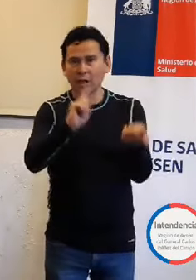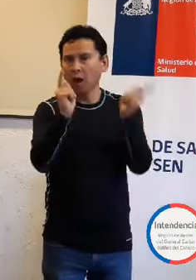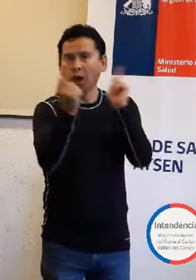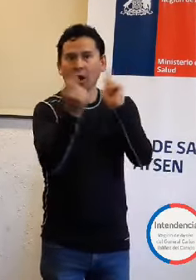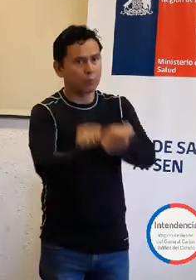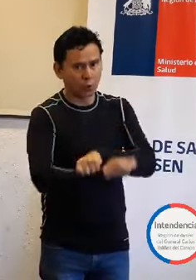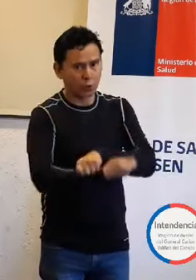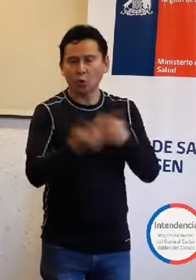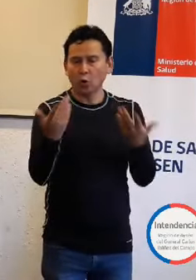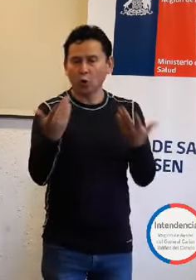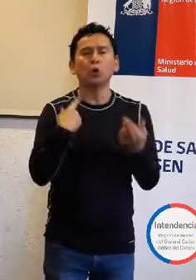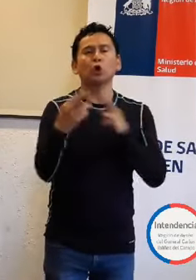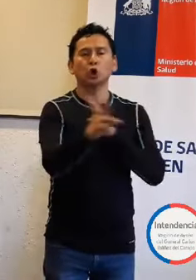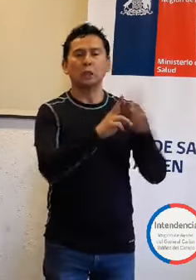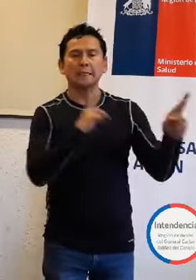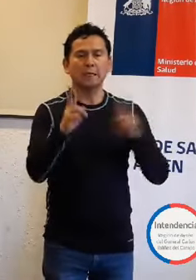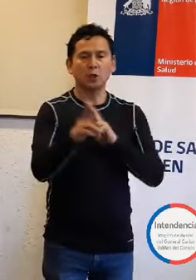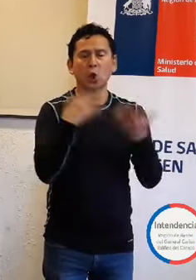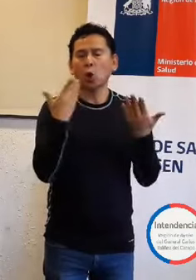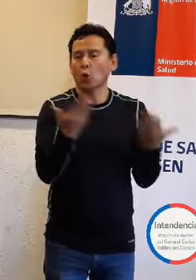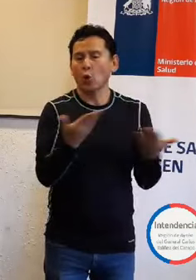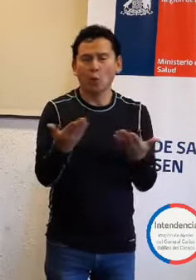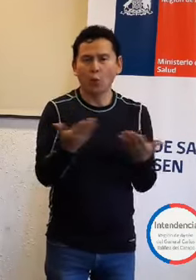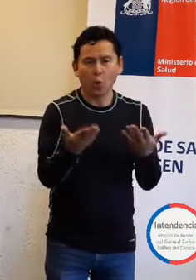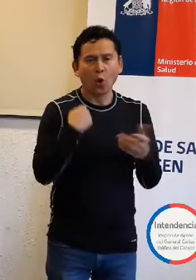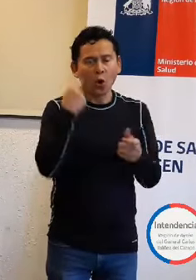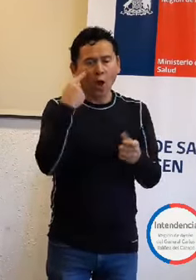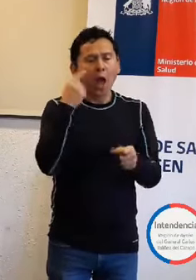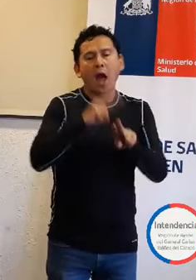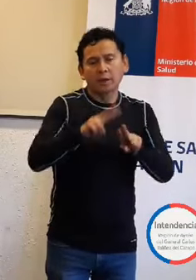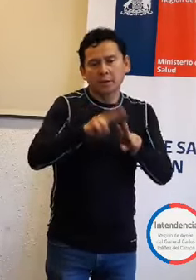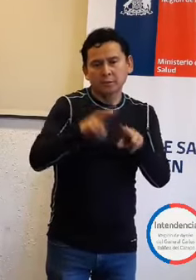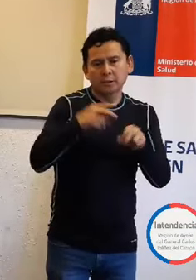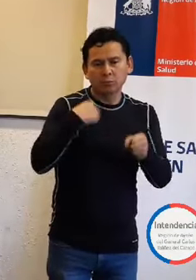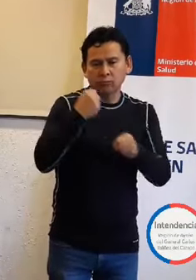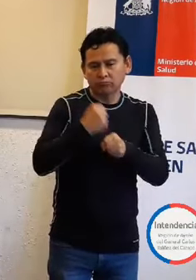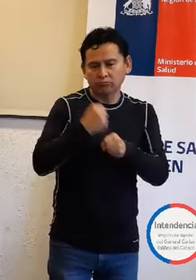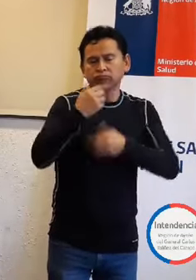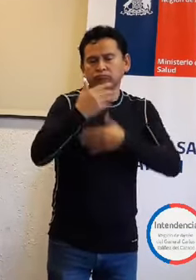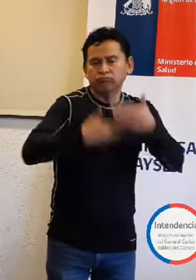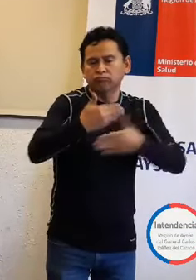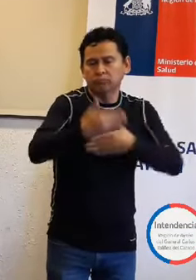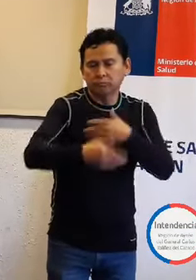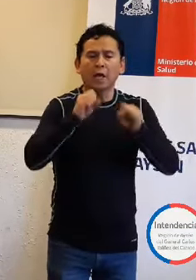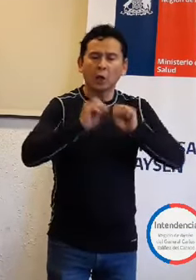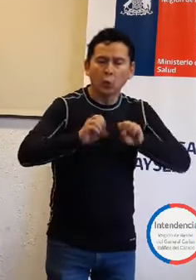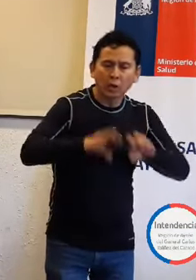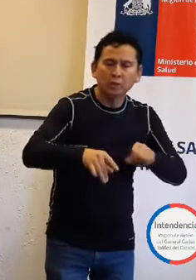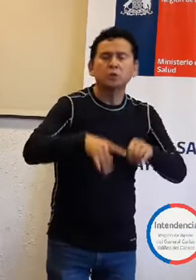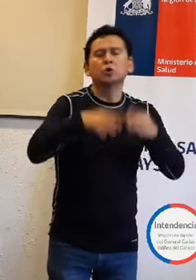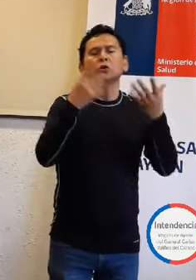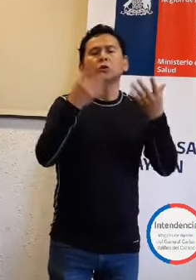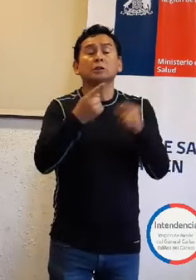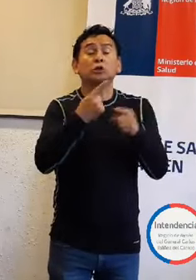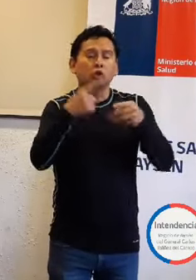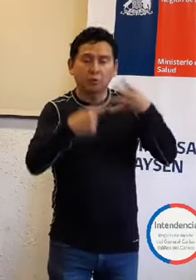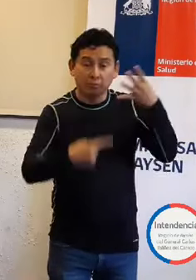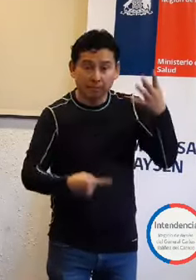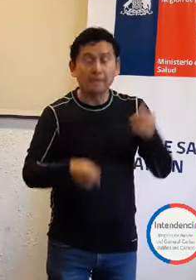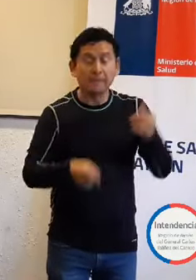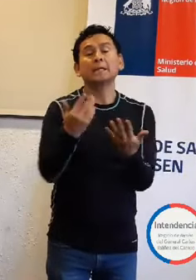desde cómo nos relacionamos hasta cómo desempeñamos nuestras actividades laborales educativas, formativas y otras